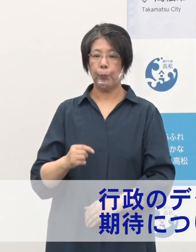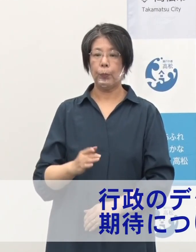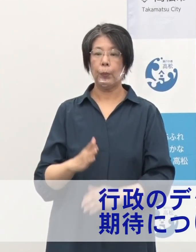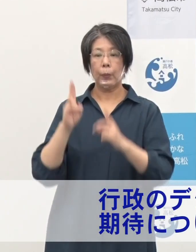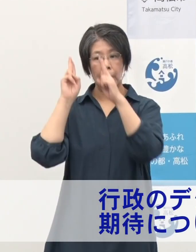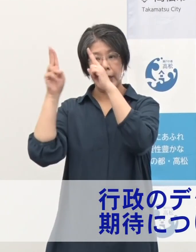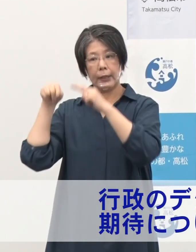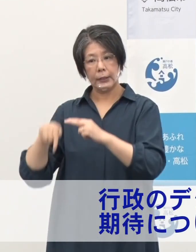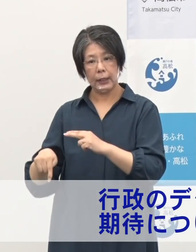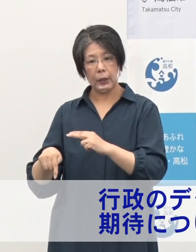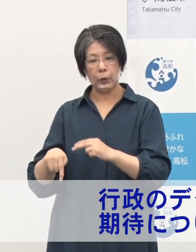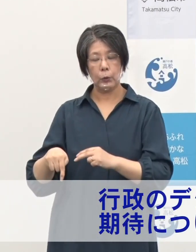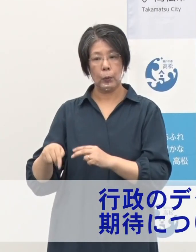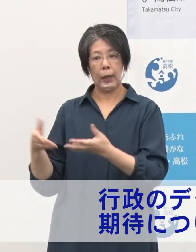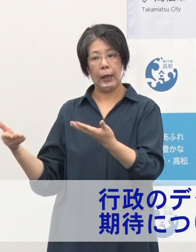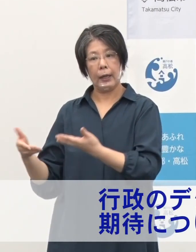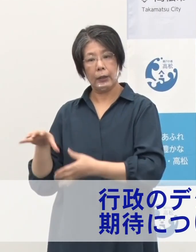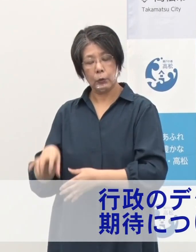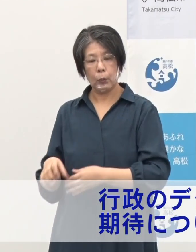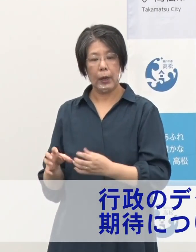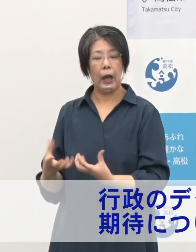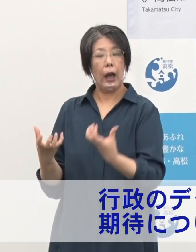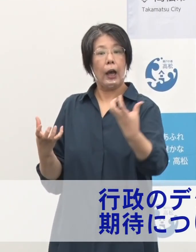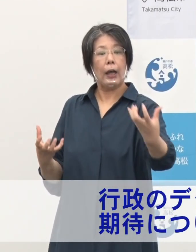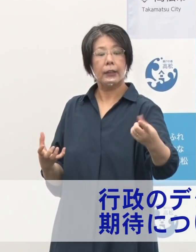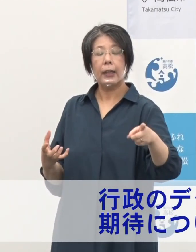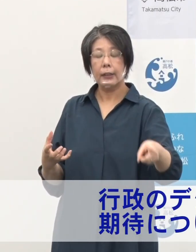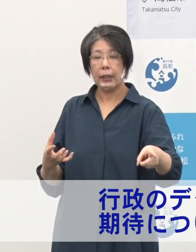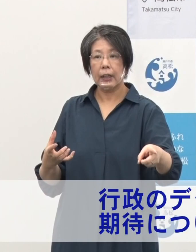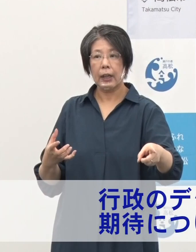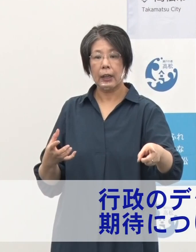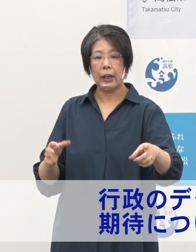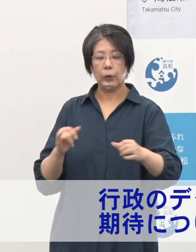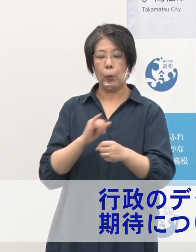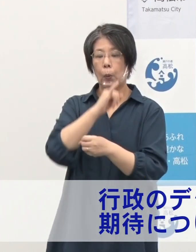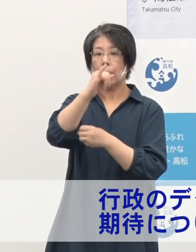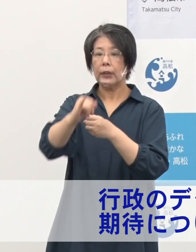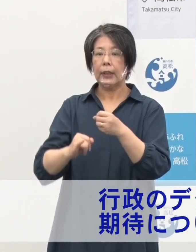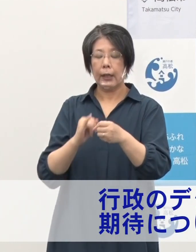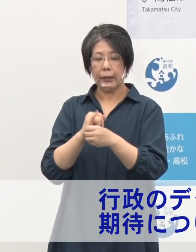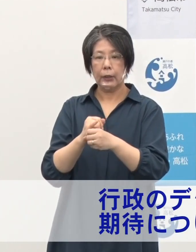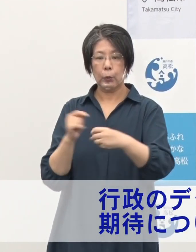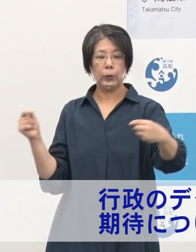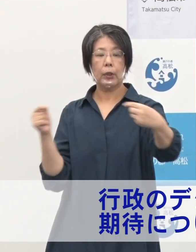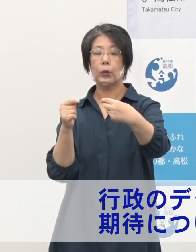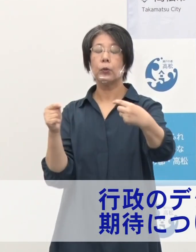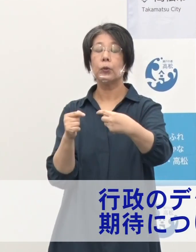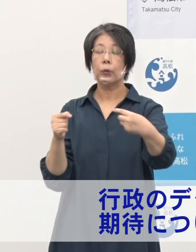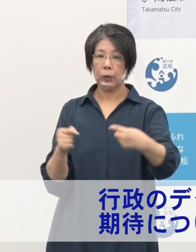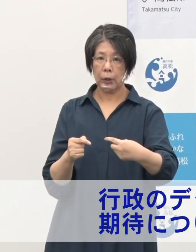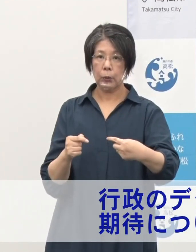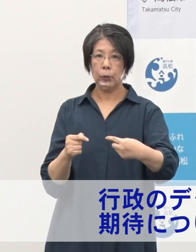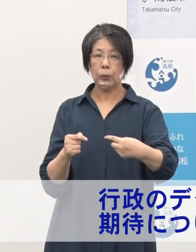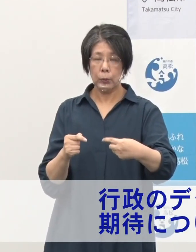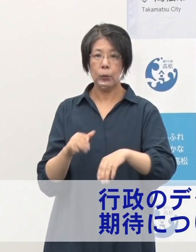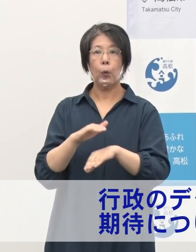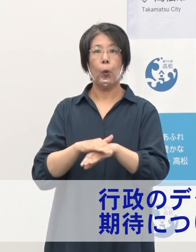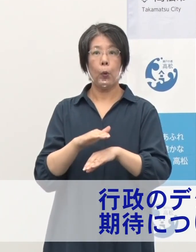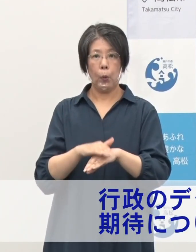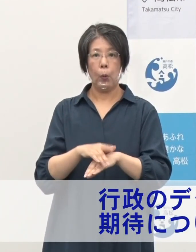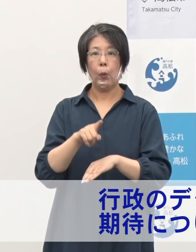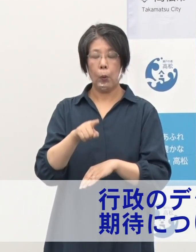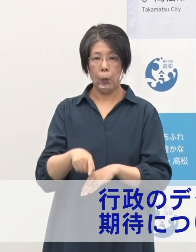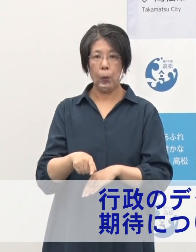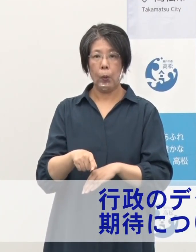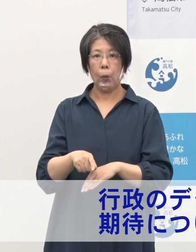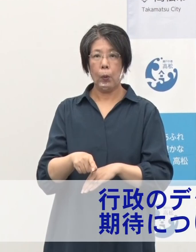オートアウトに扱える情報のやりとりができるあるいは実質的にリアルの世界をだいたいこのばあちゃんの形で代替できる